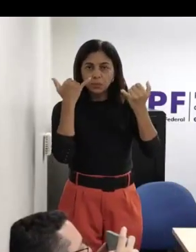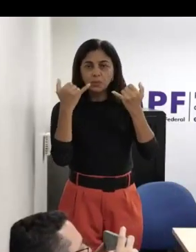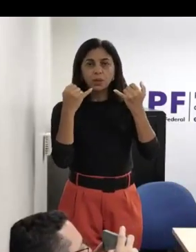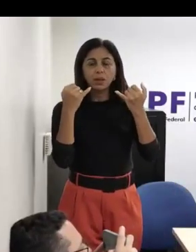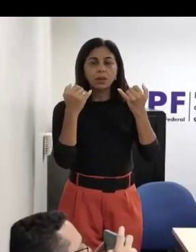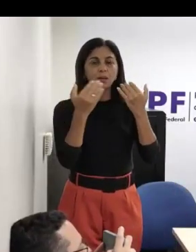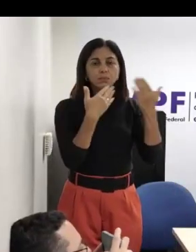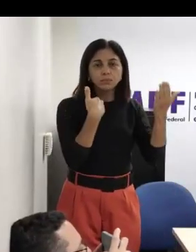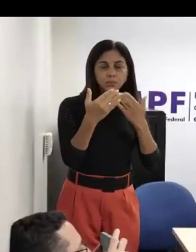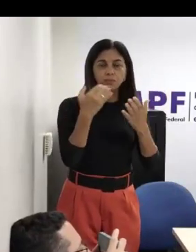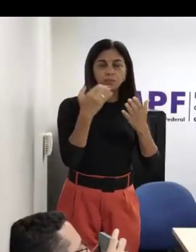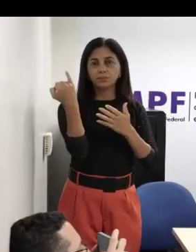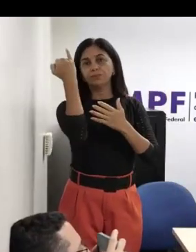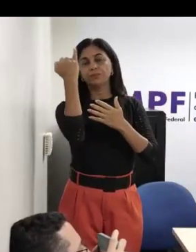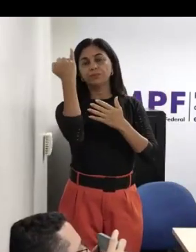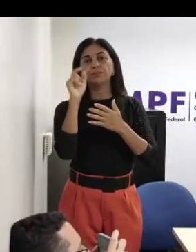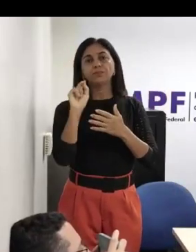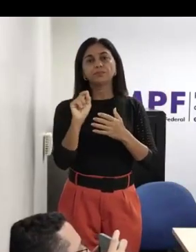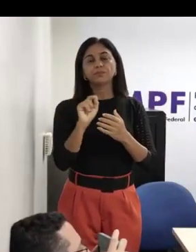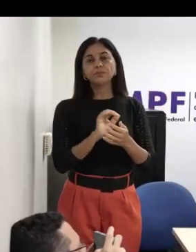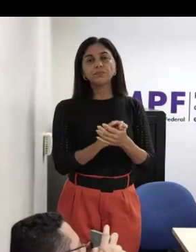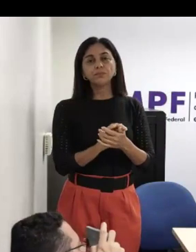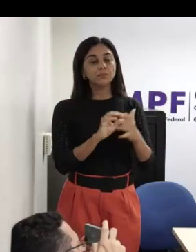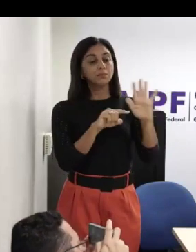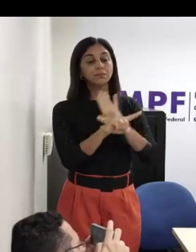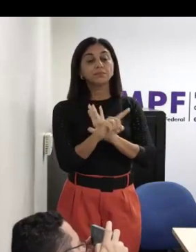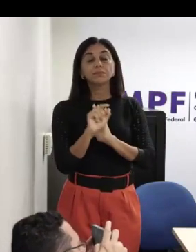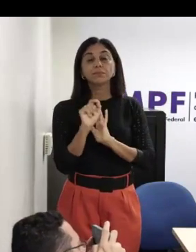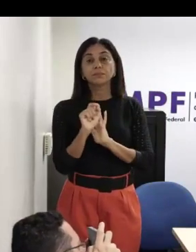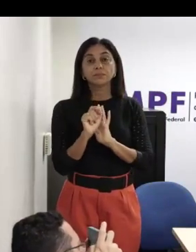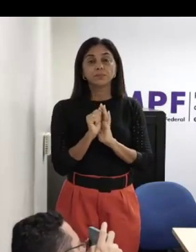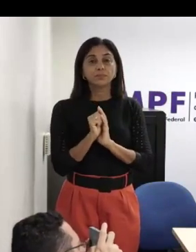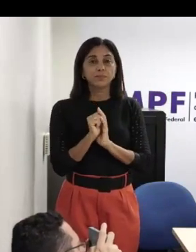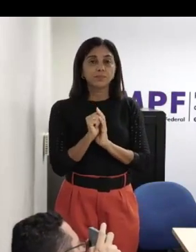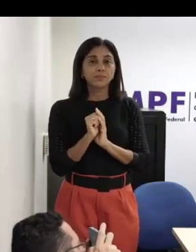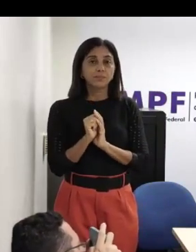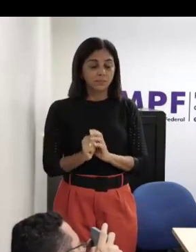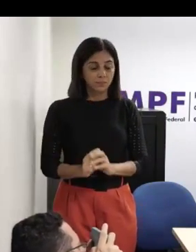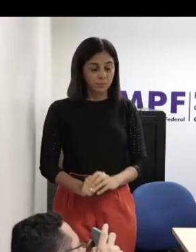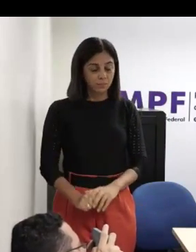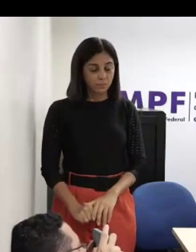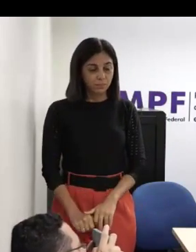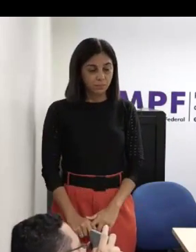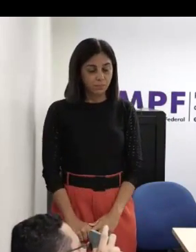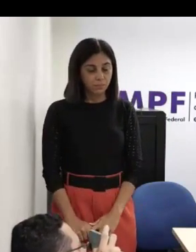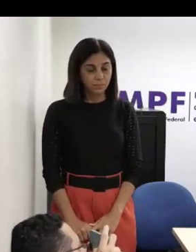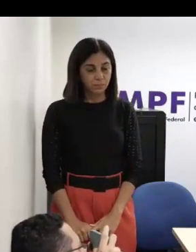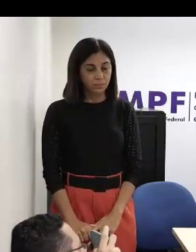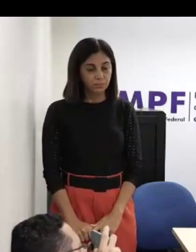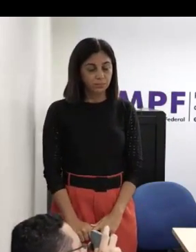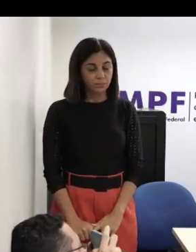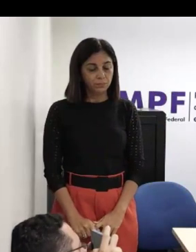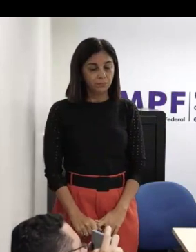um outro aspecto também e aí vem a a minha pergunta eh sobre a questão das vítimas né Foi